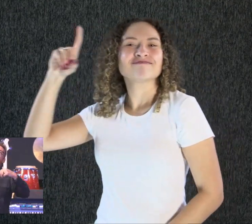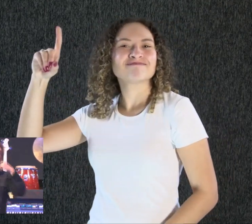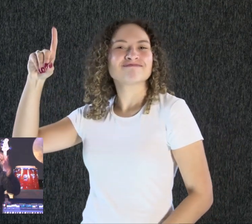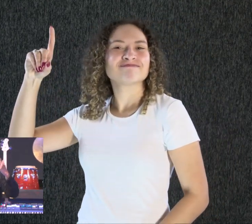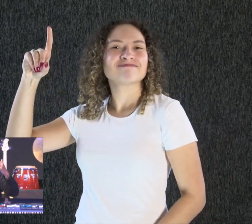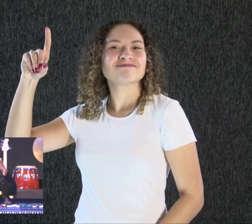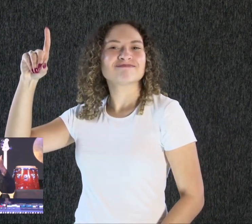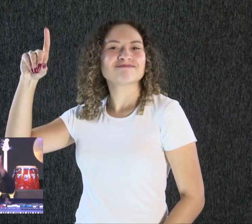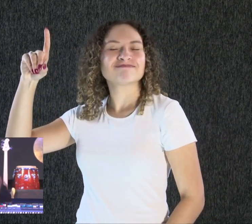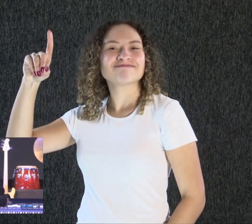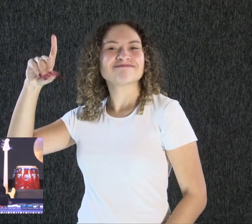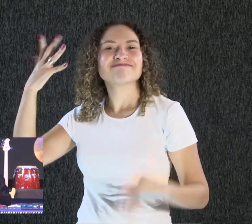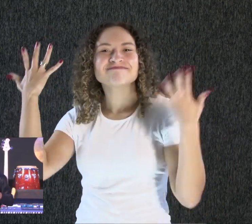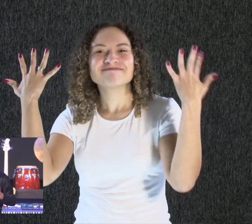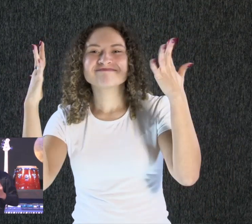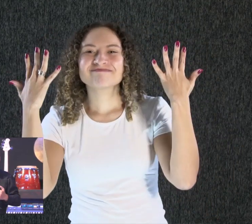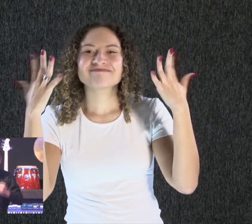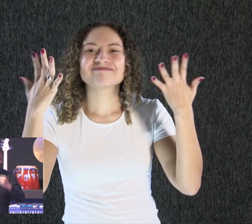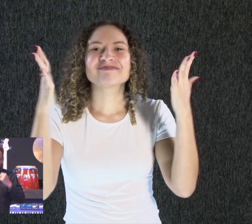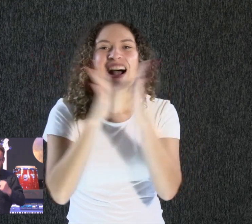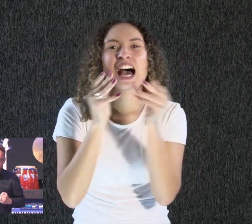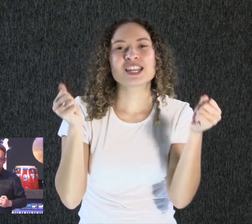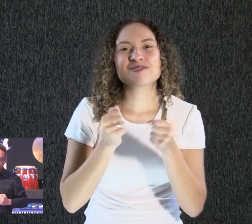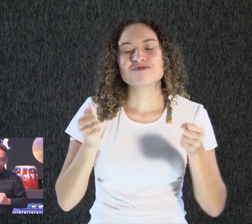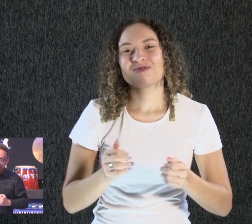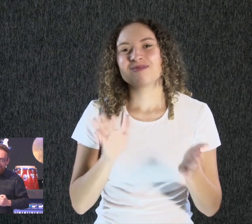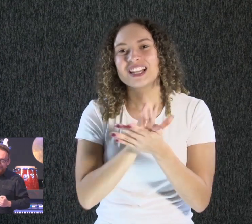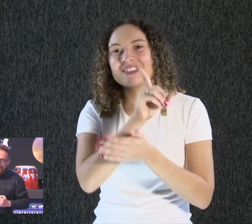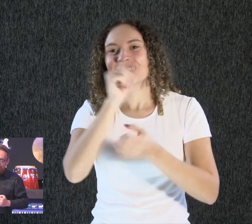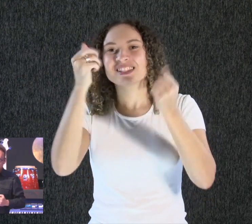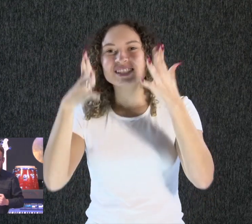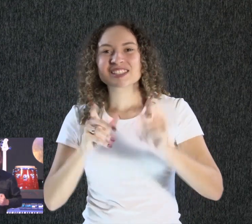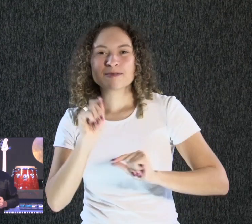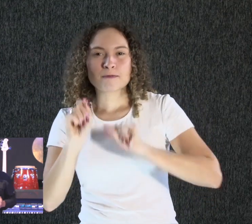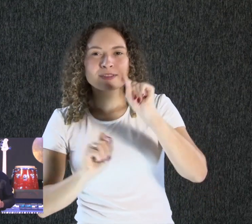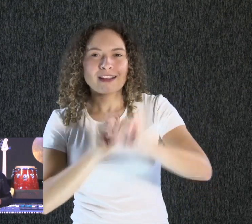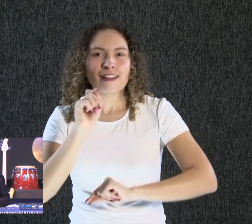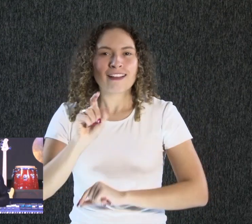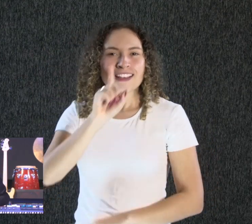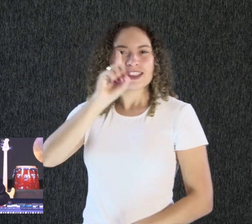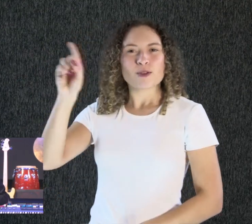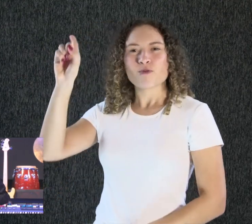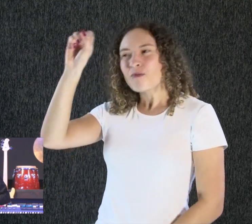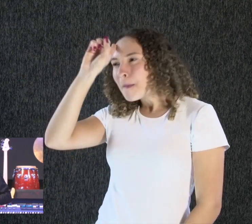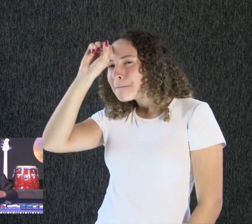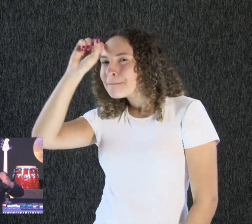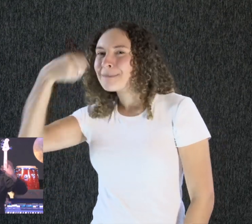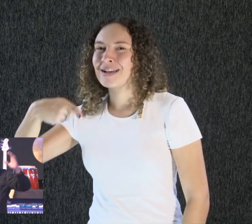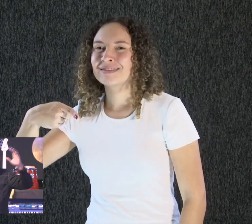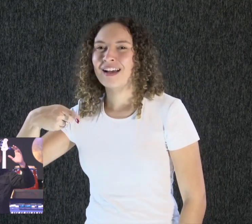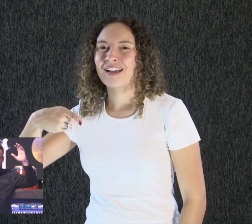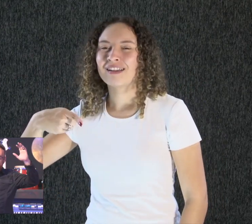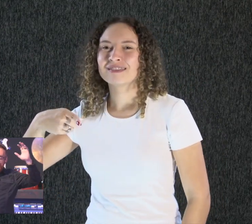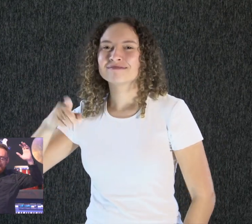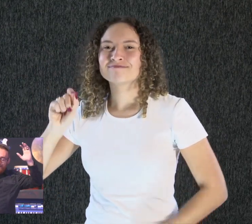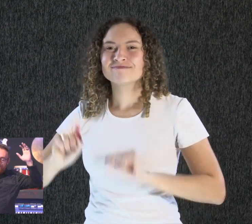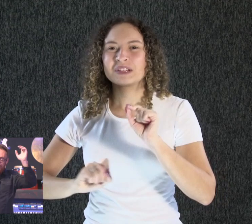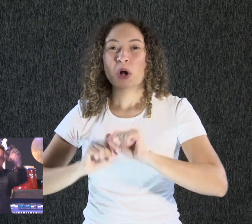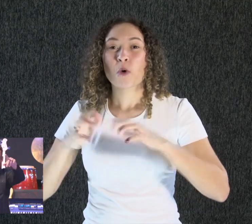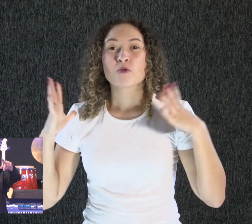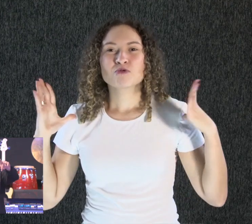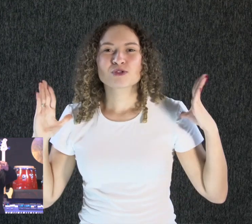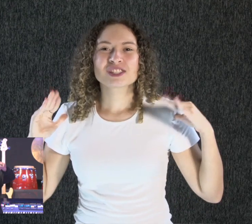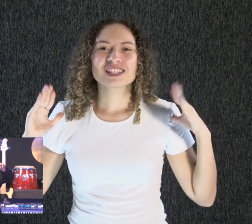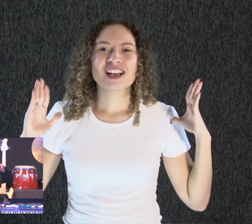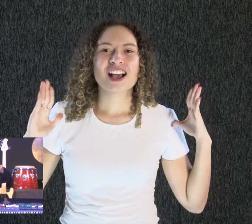do meu amado e Ele é meu. Aleluia por isso. E a Bíblia diz, versículo 11, que aos seus anjos Ele dará